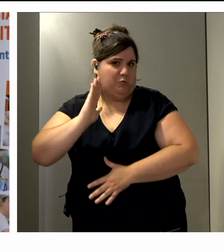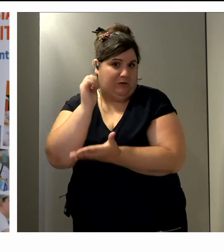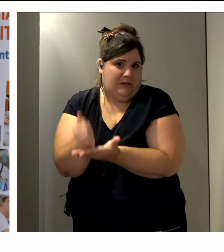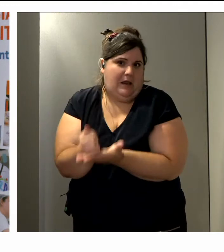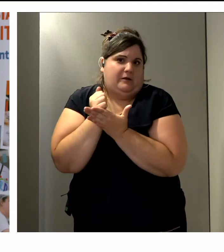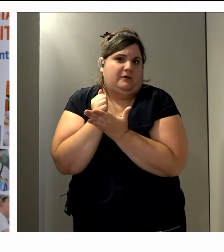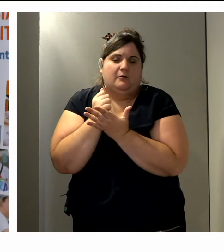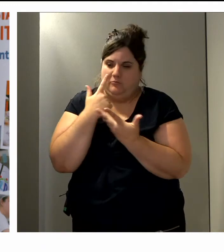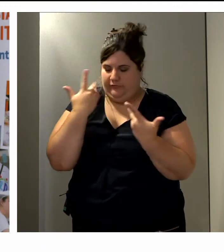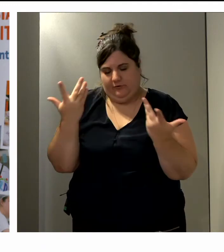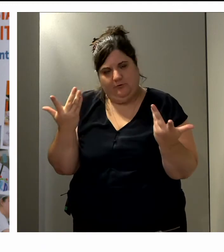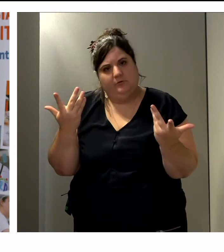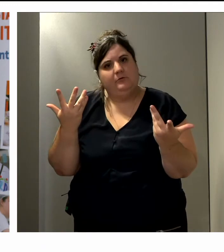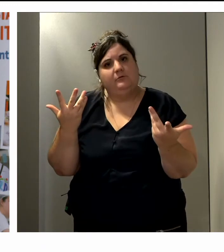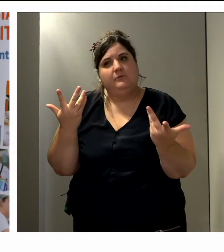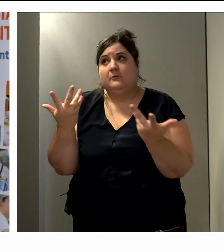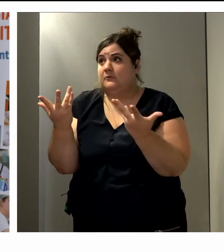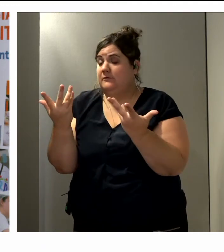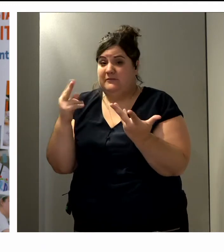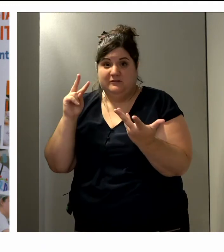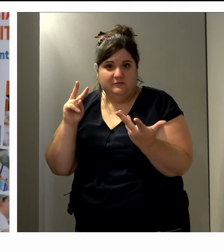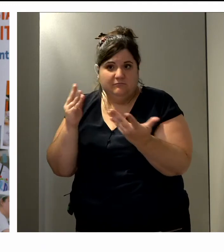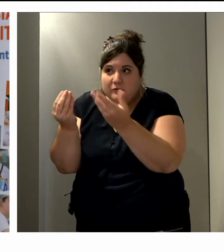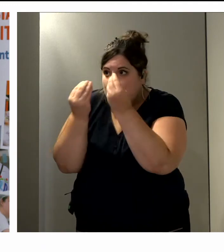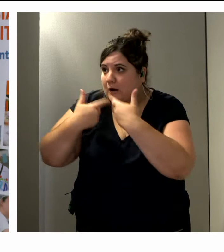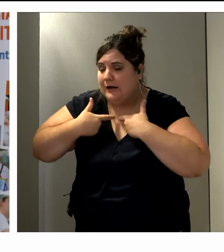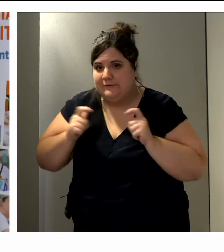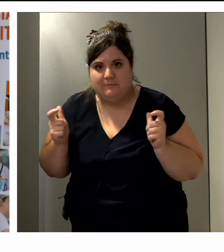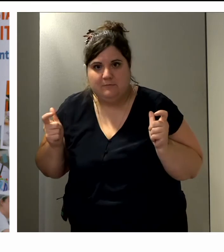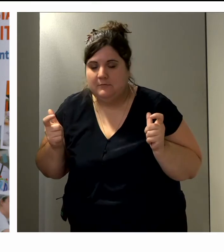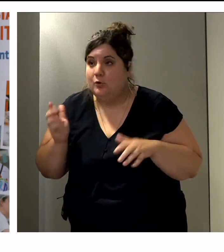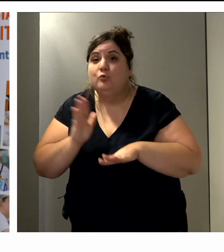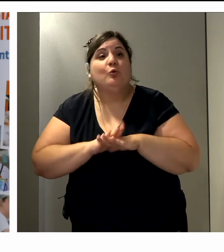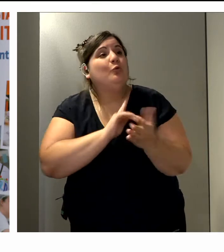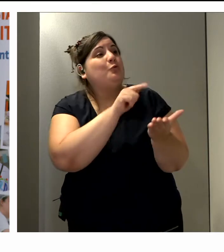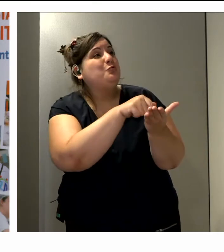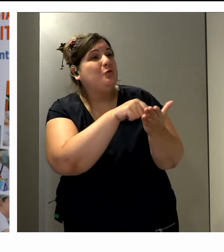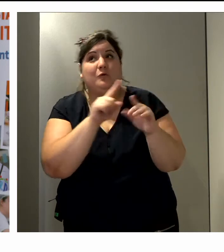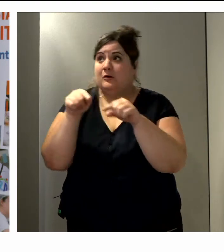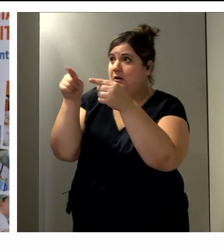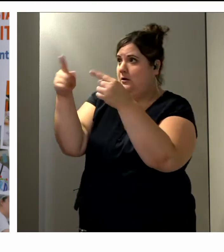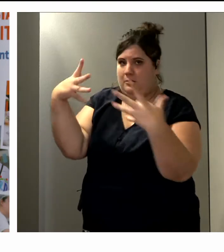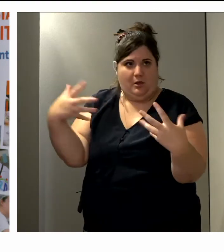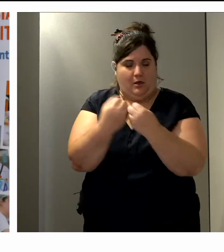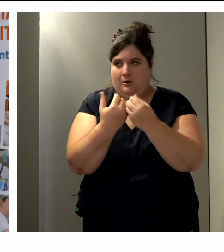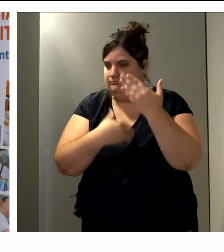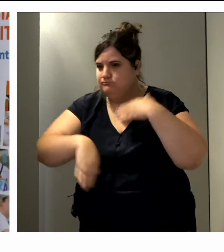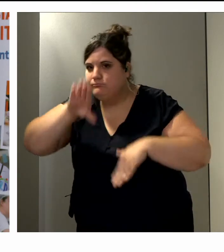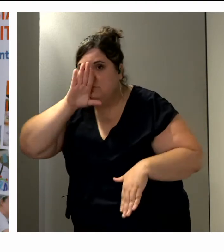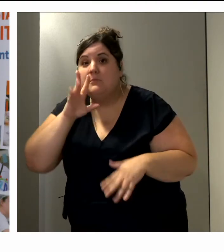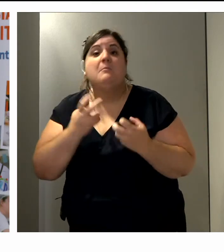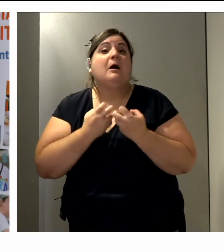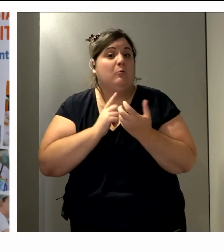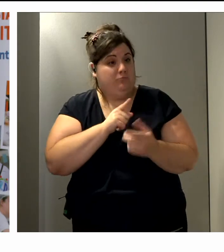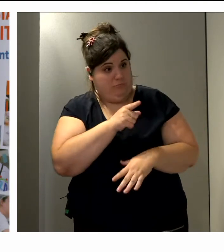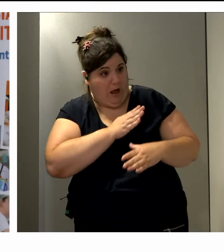avoir que les cours nous soient vraiment accessibles. Parce que c'est une chose de pouvoir accéder au lieu,